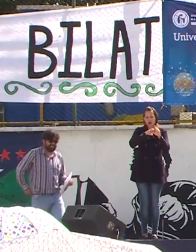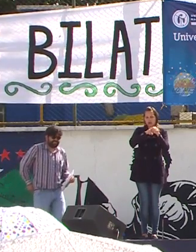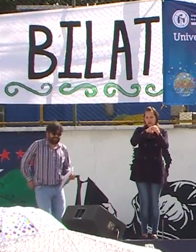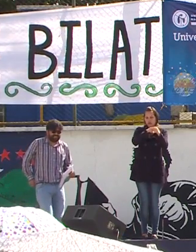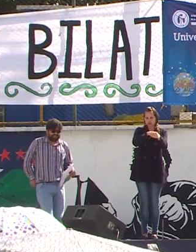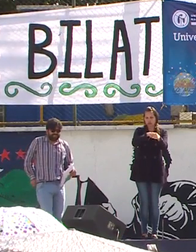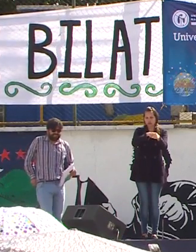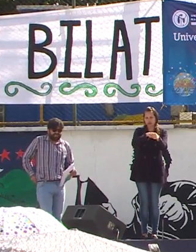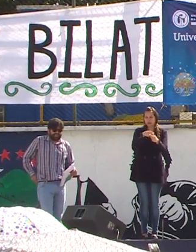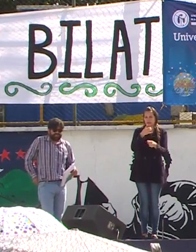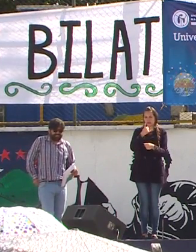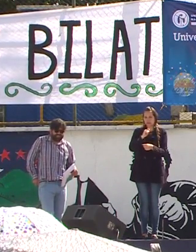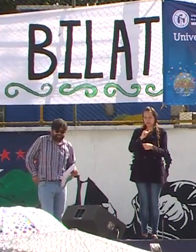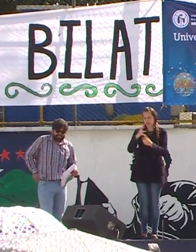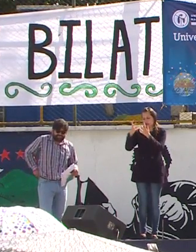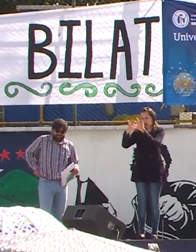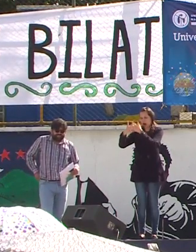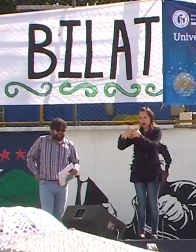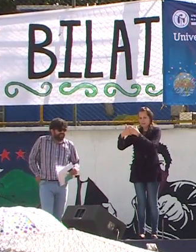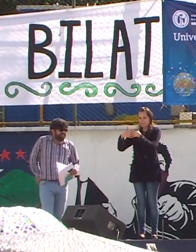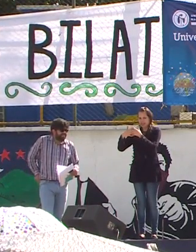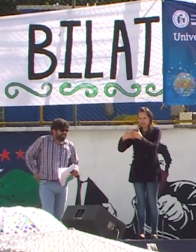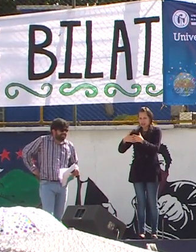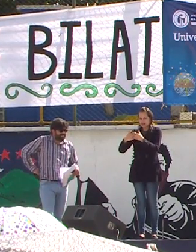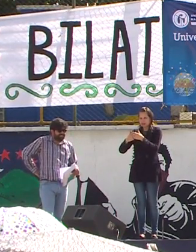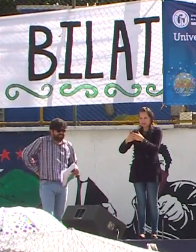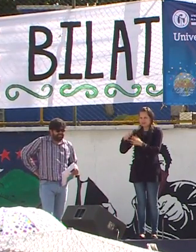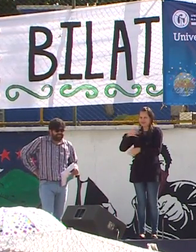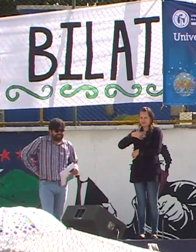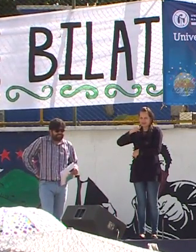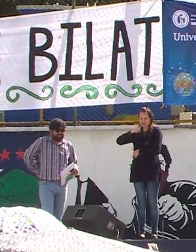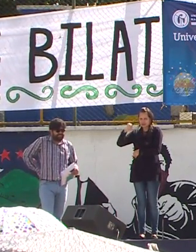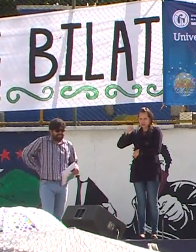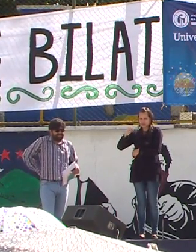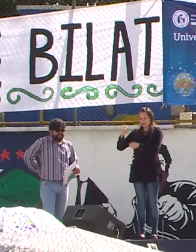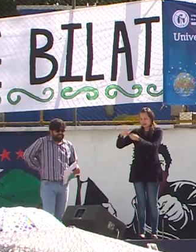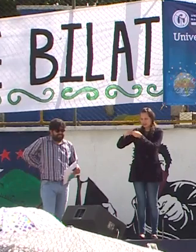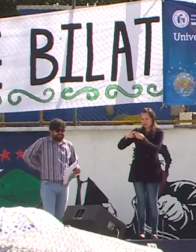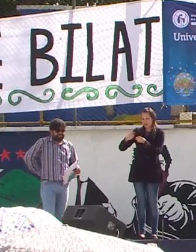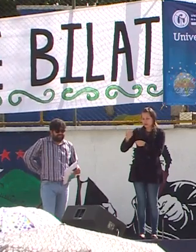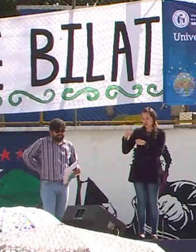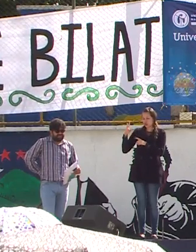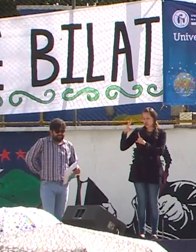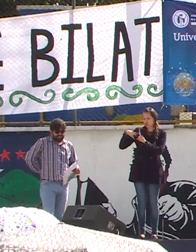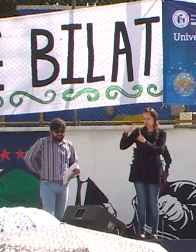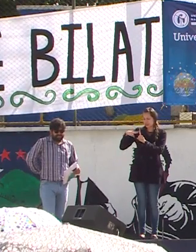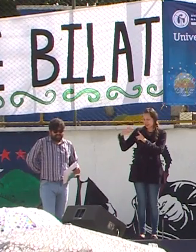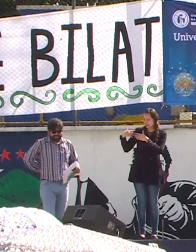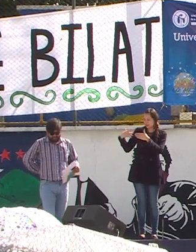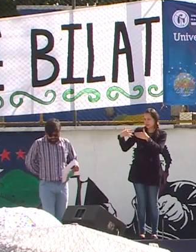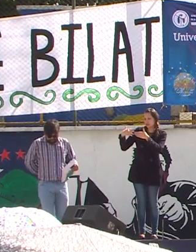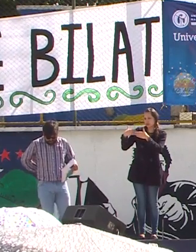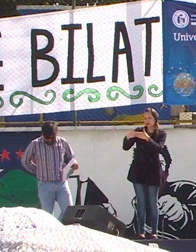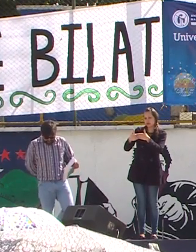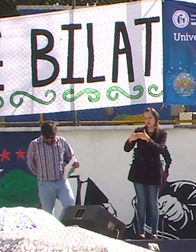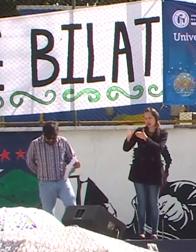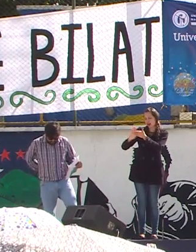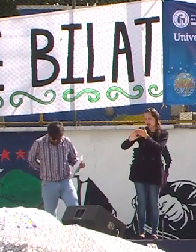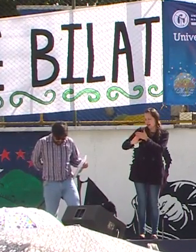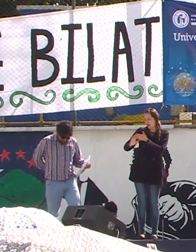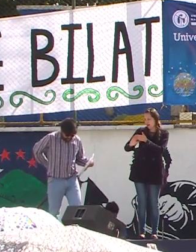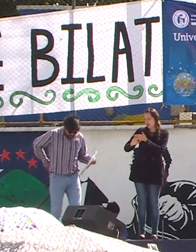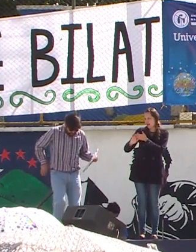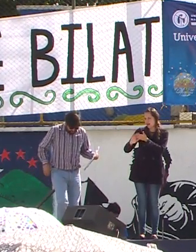empresa que ganó la convocatoria tiene un plazo de 2 meses para ensamblarlo y